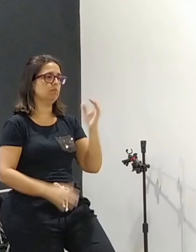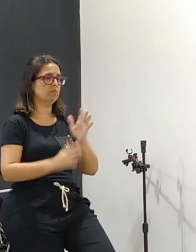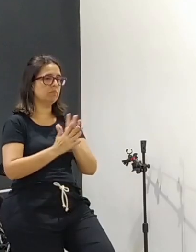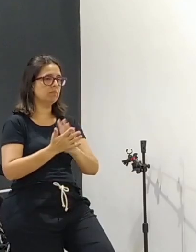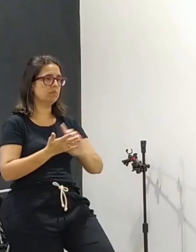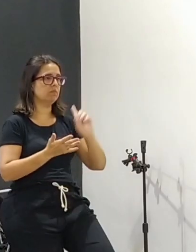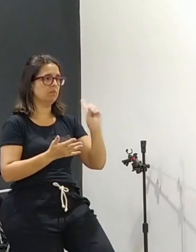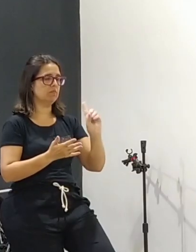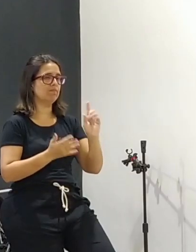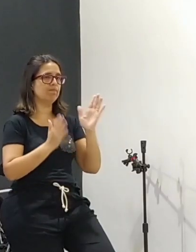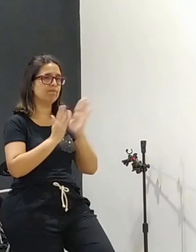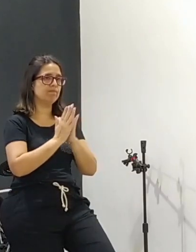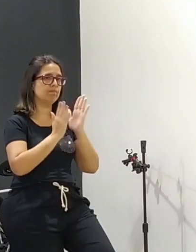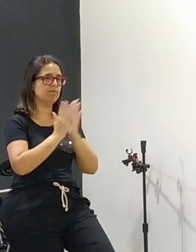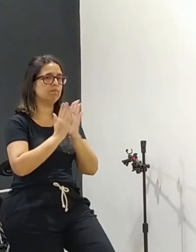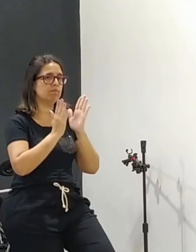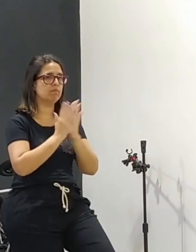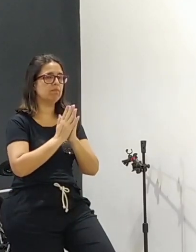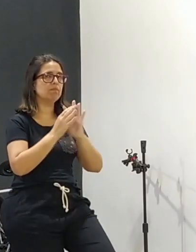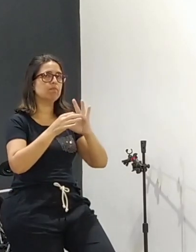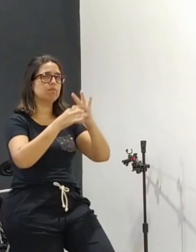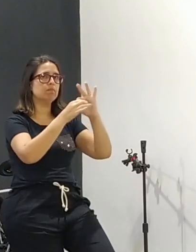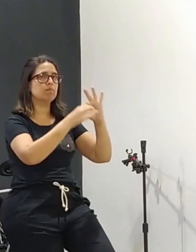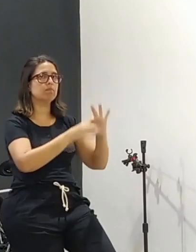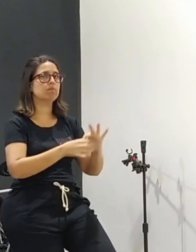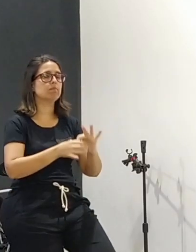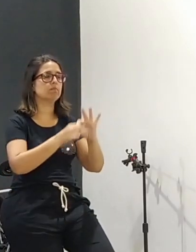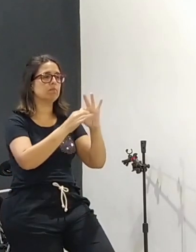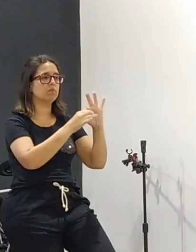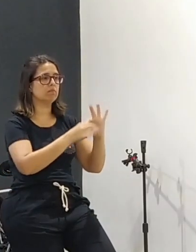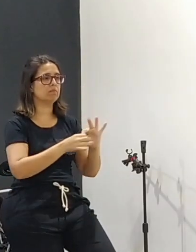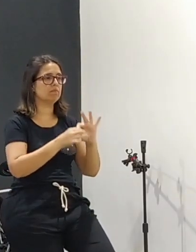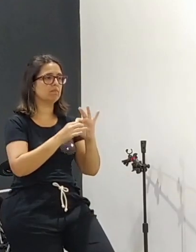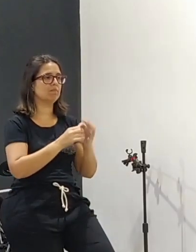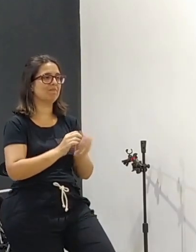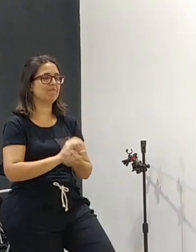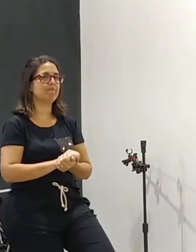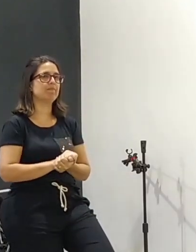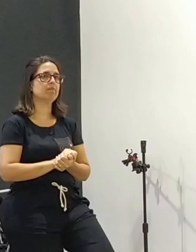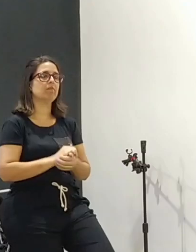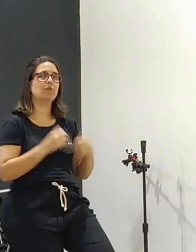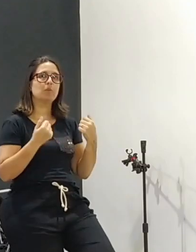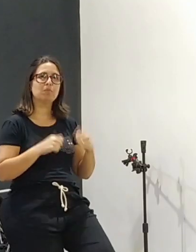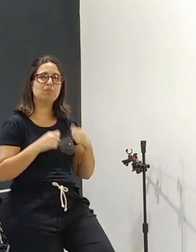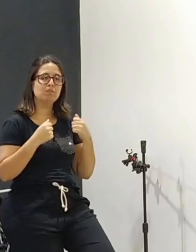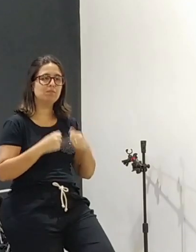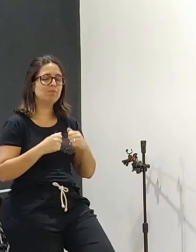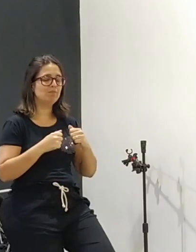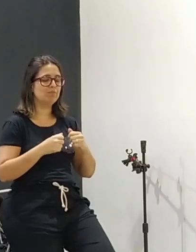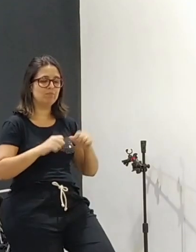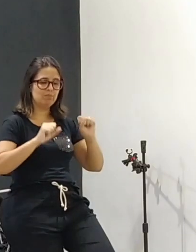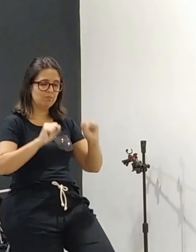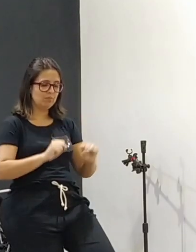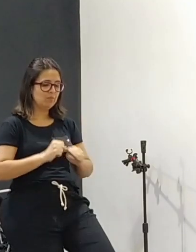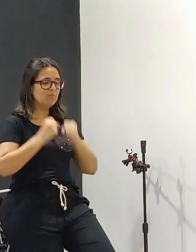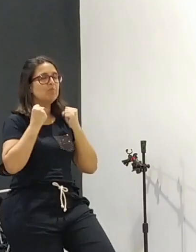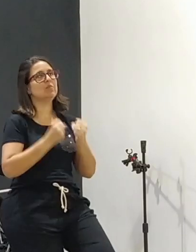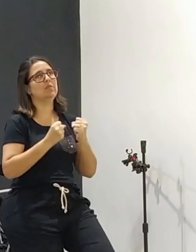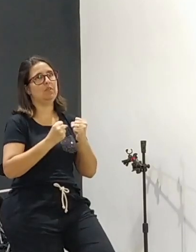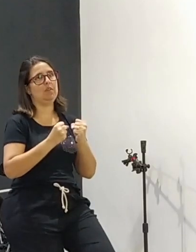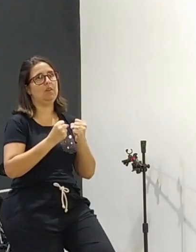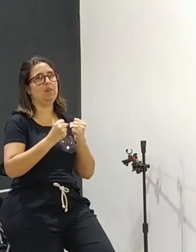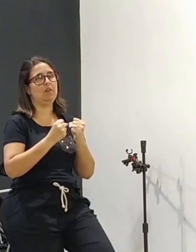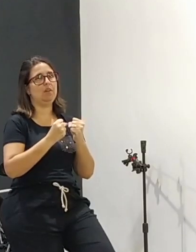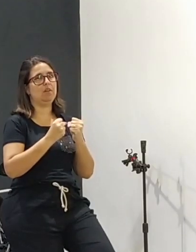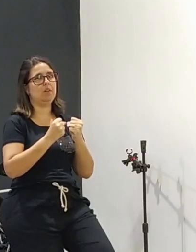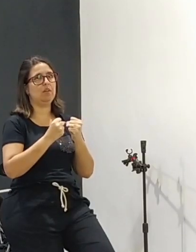palavra, é da oração, é da comunhão. Eu tenho que lutar por essas coisas, porque isso vai me manter